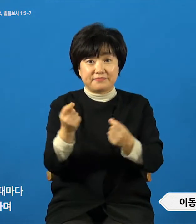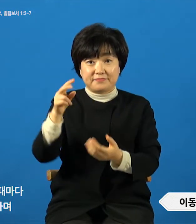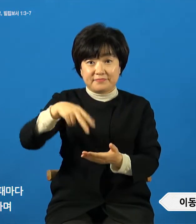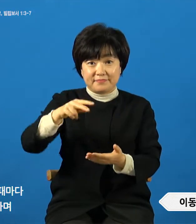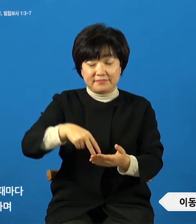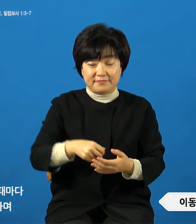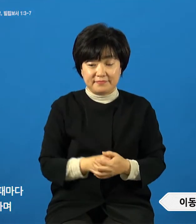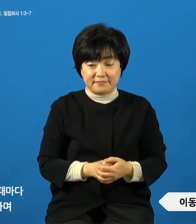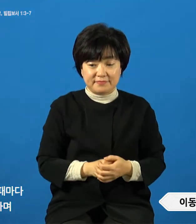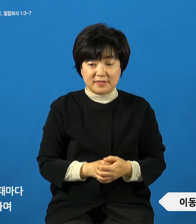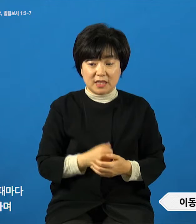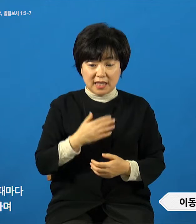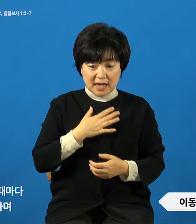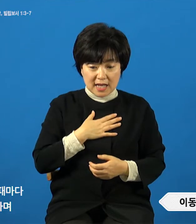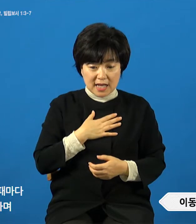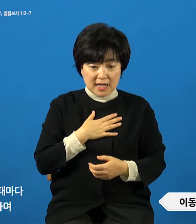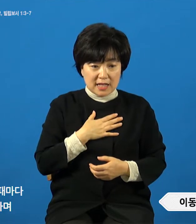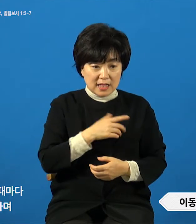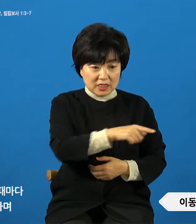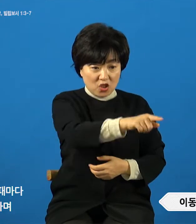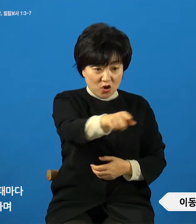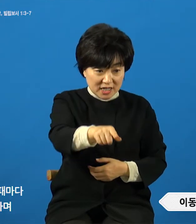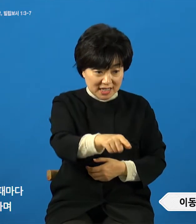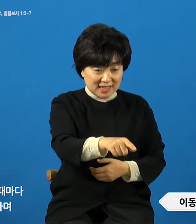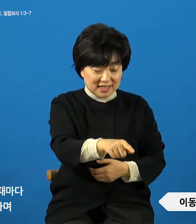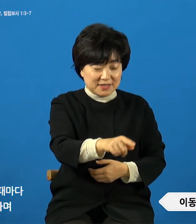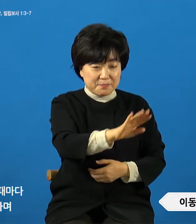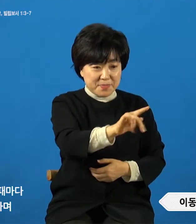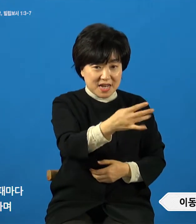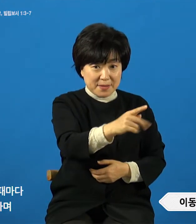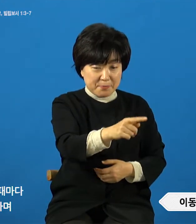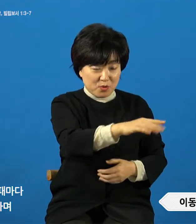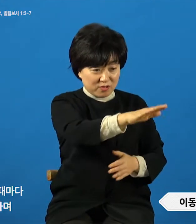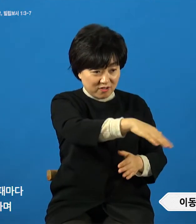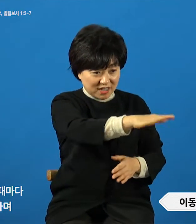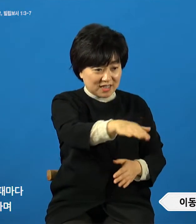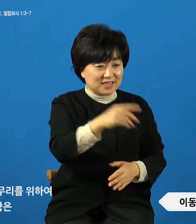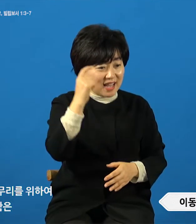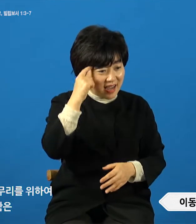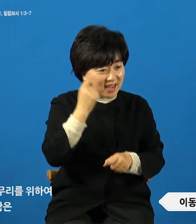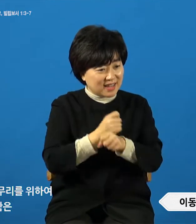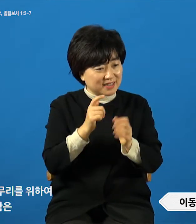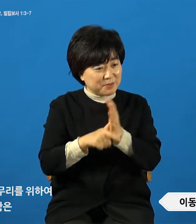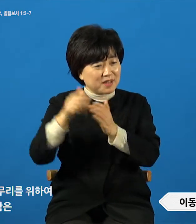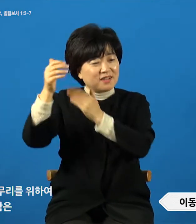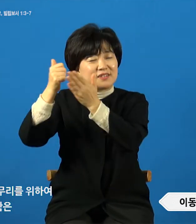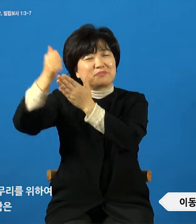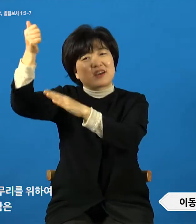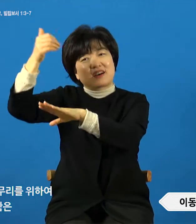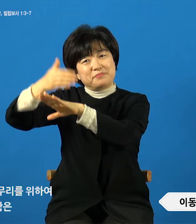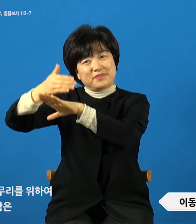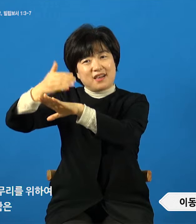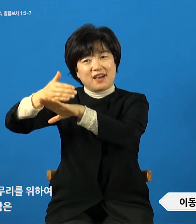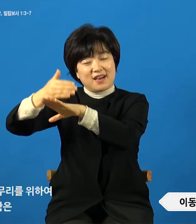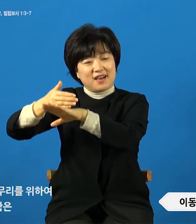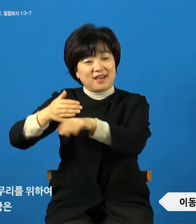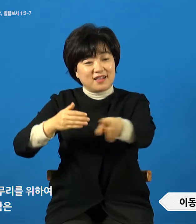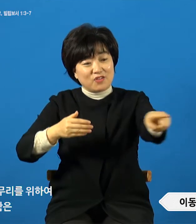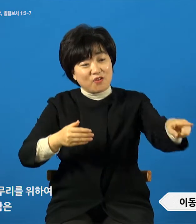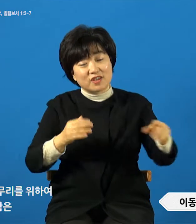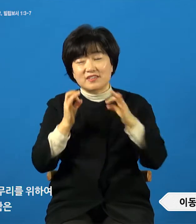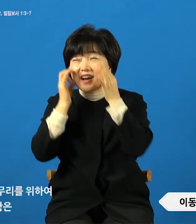읽겠습니다. 시작. 내가 너희를 생각할 때마다 나의 하나님께 감사하며 간구할 때마다 너희 무리를